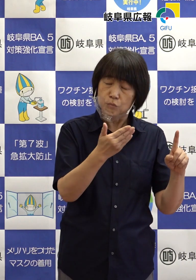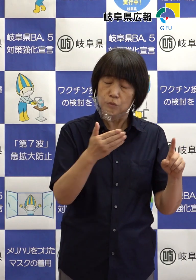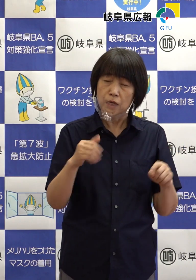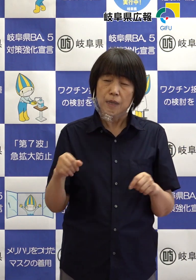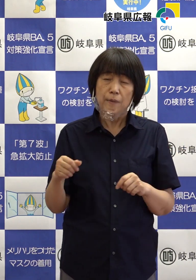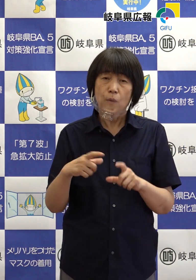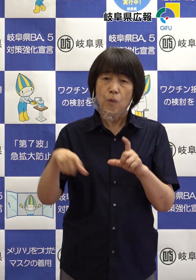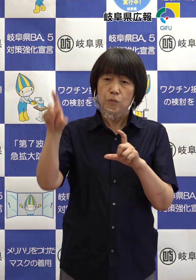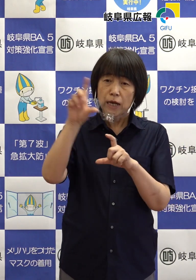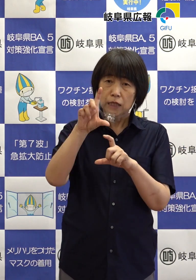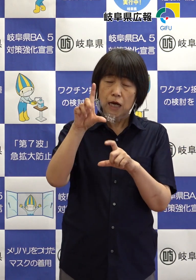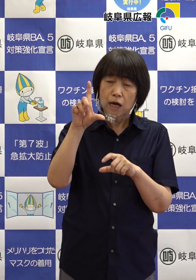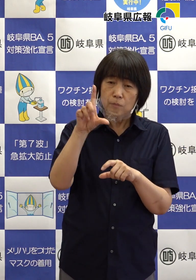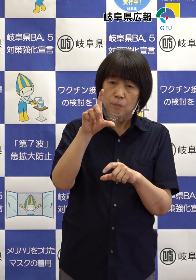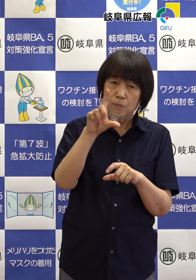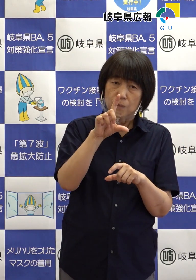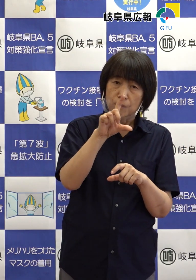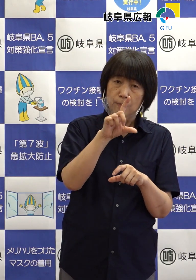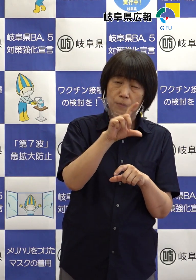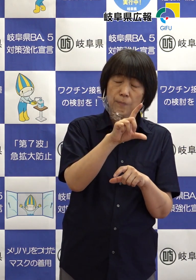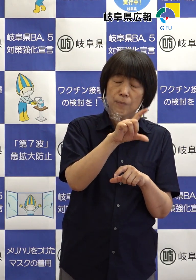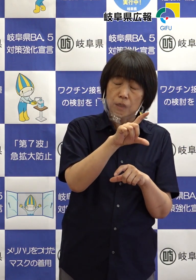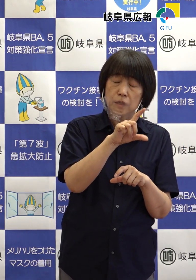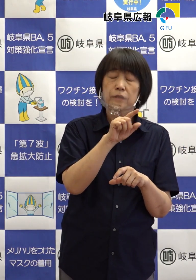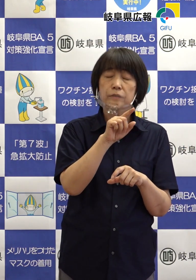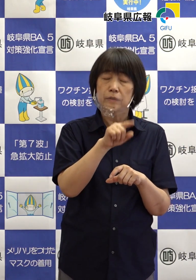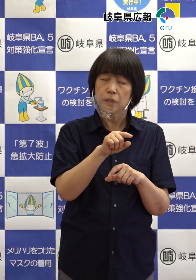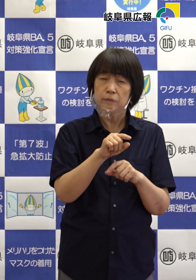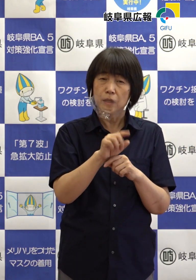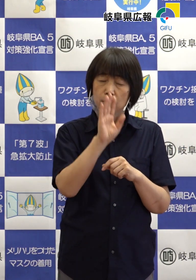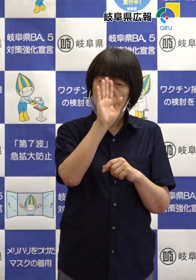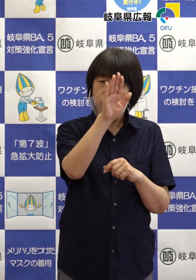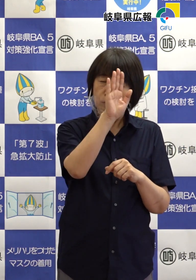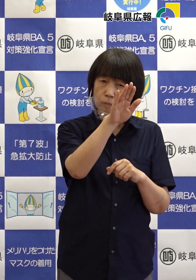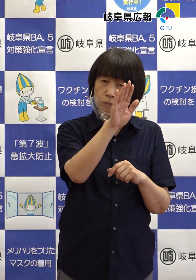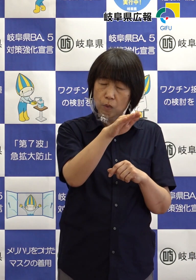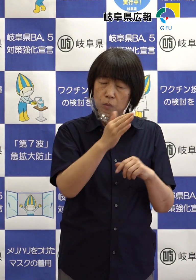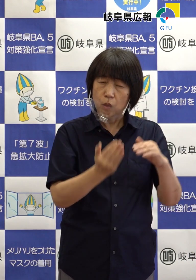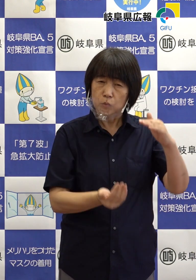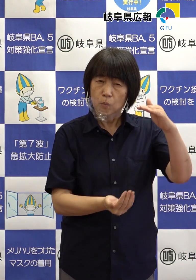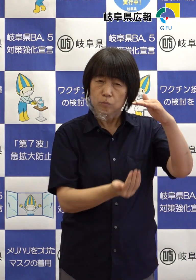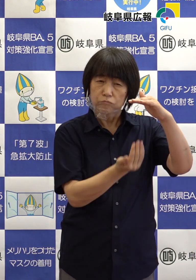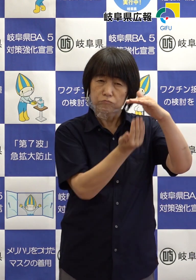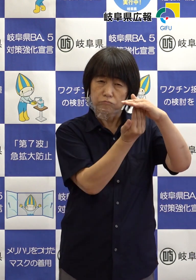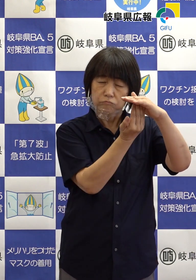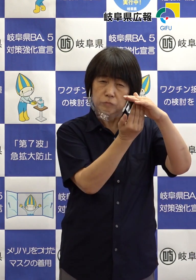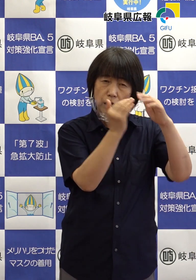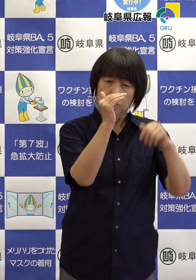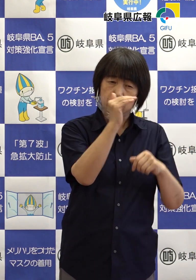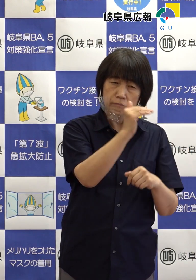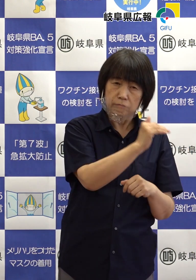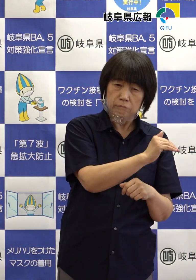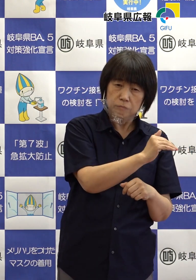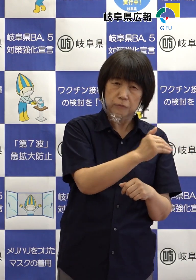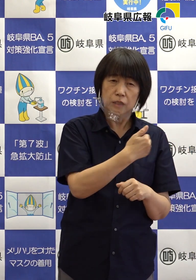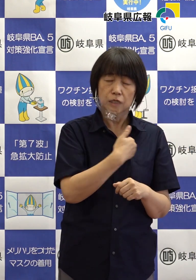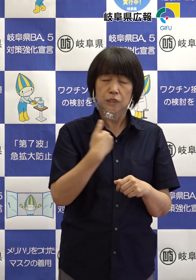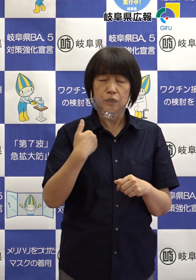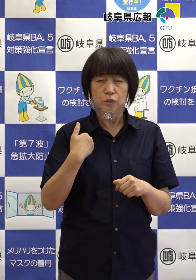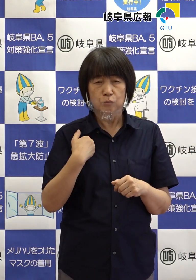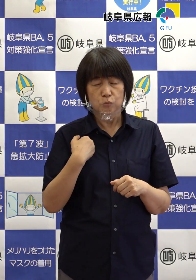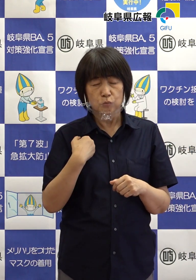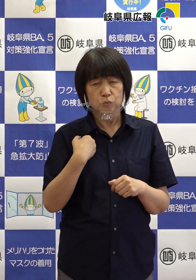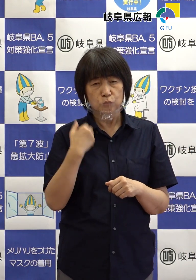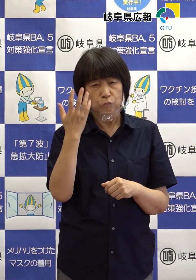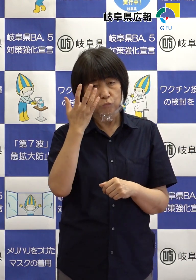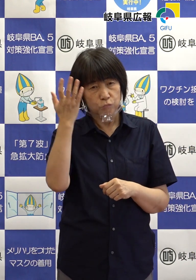のこのペースでいけばやがてピークにい差し掛かるではないかということでどこら辺で